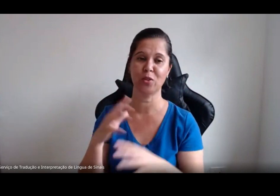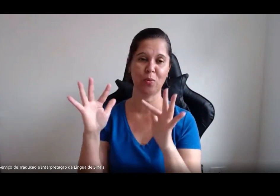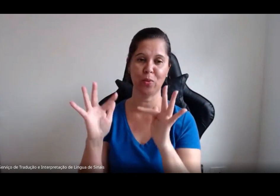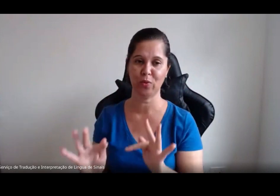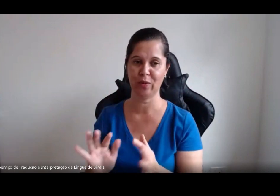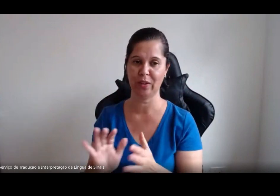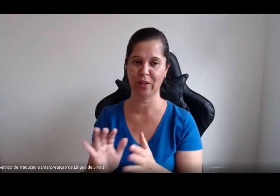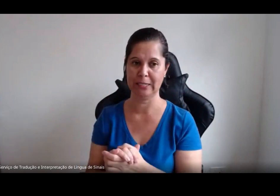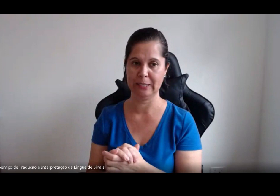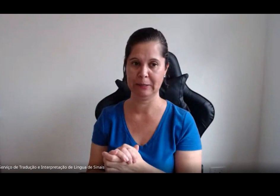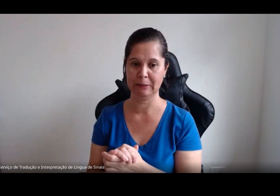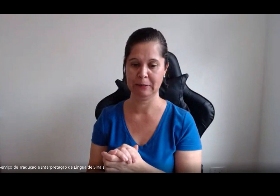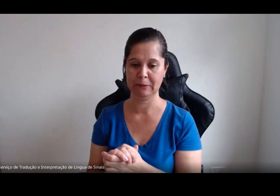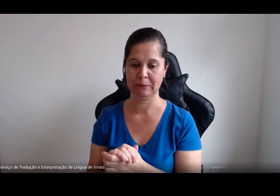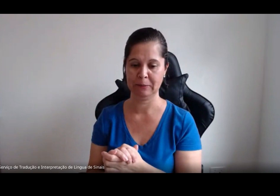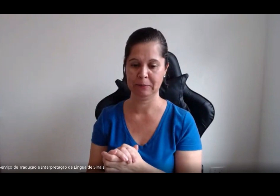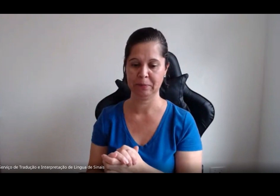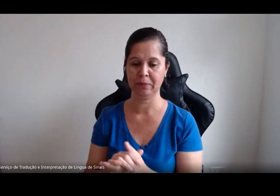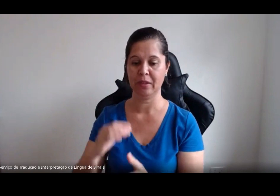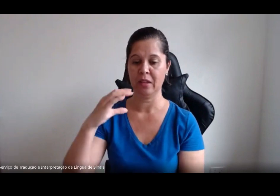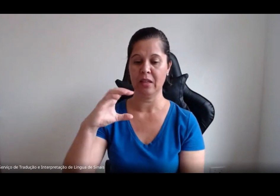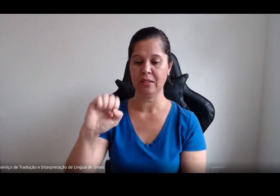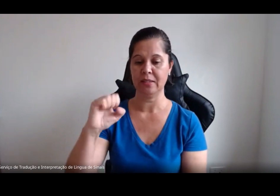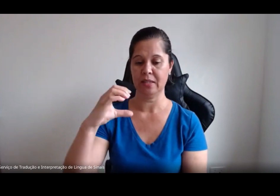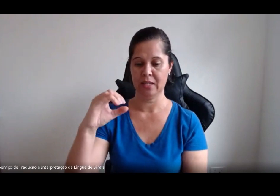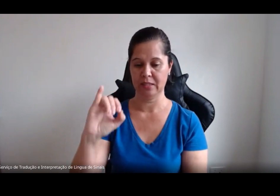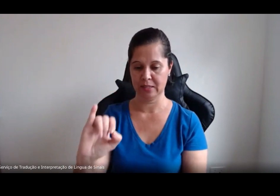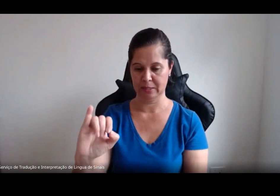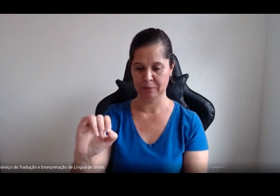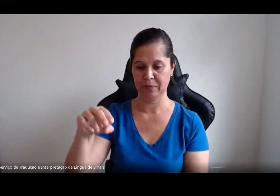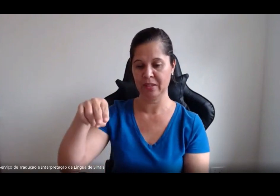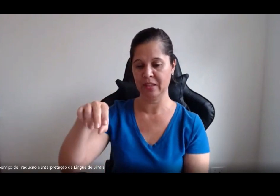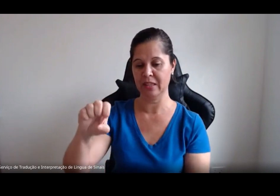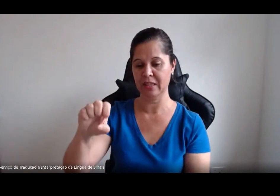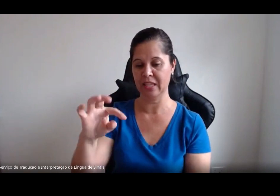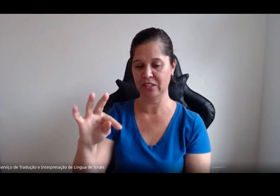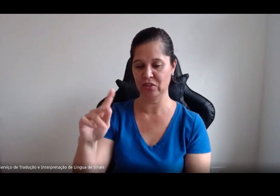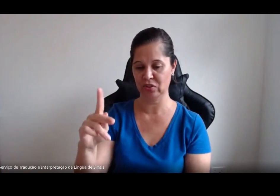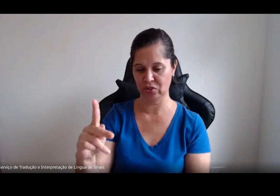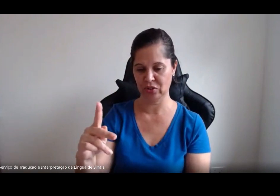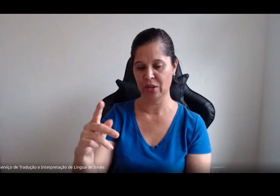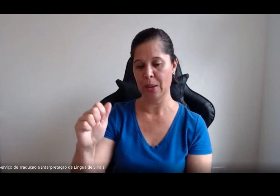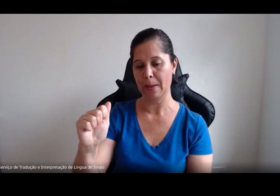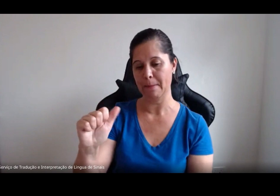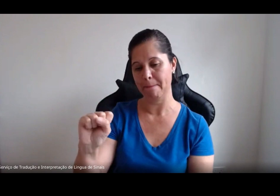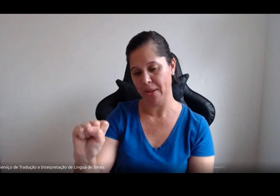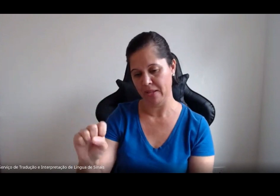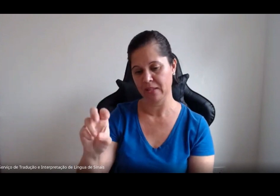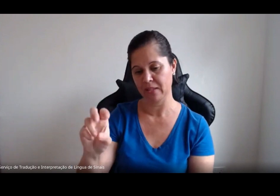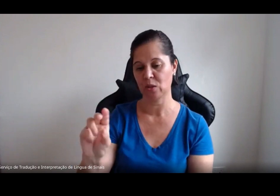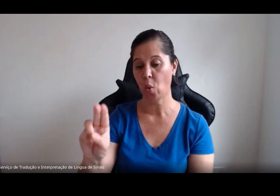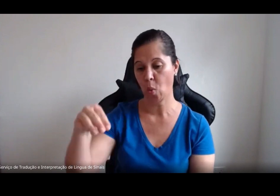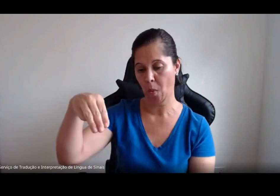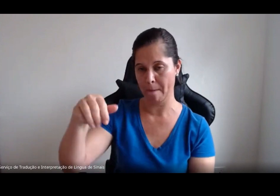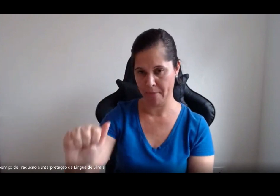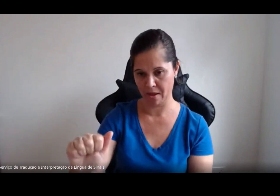isso. Não sei se vai aparecer, mas eu vou ler. Ceci n'est pas une autobiographie. Ou seja, traduzindo, isto